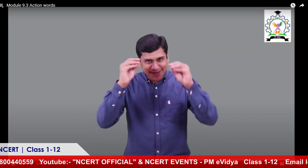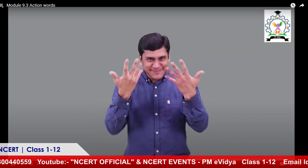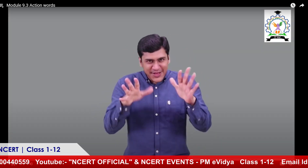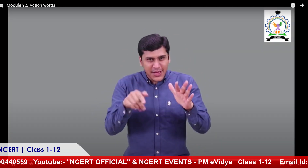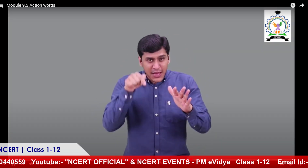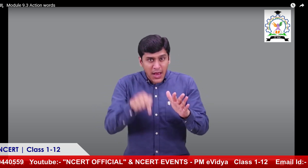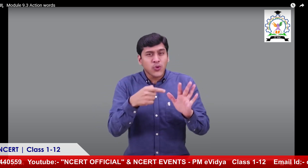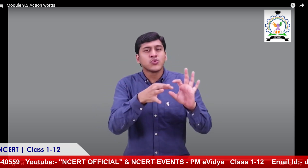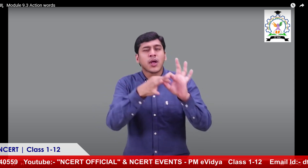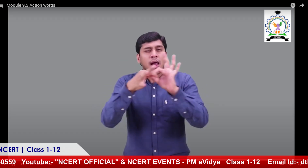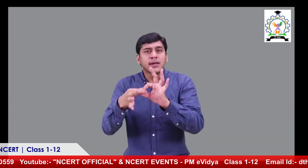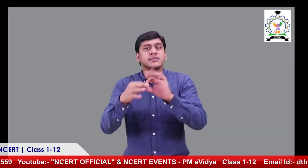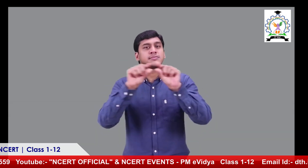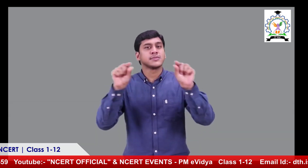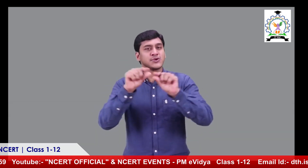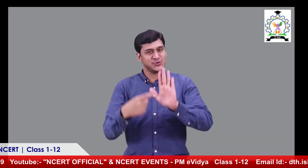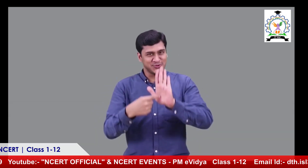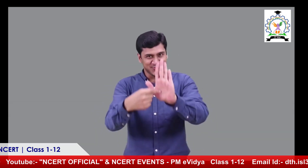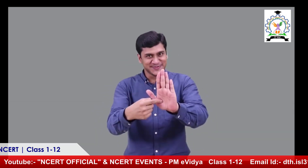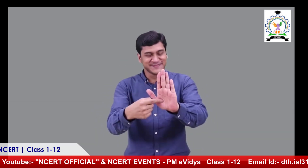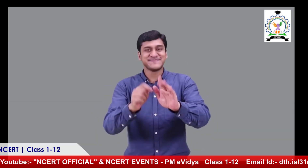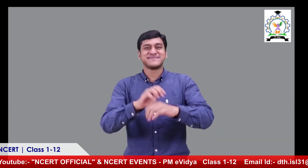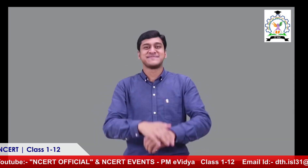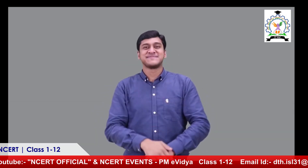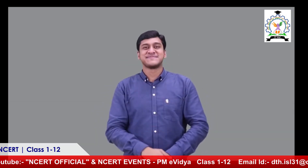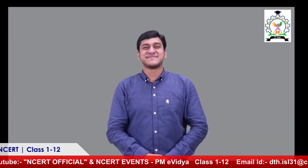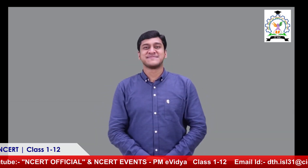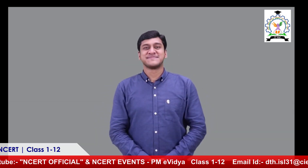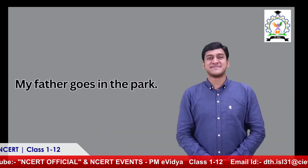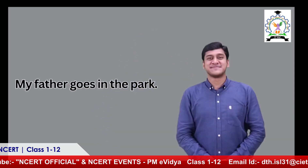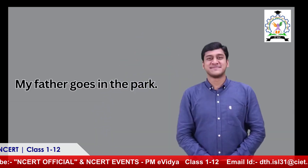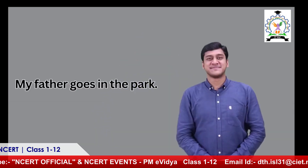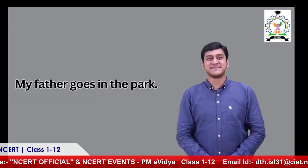जैसे अभी आपने शब्द सीखे, अब उन्हीं शब्दों से वाक्य बनाते हैं।